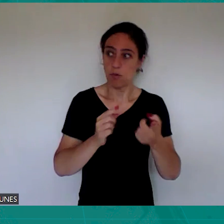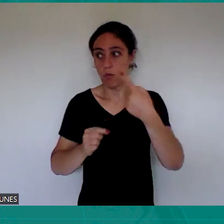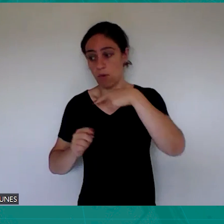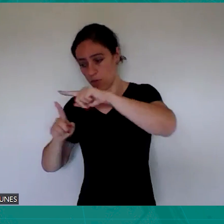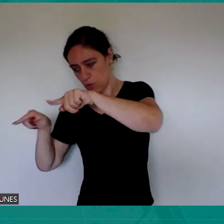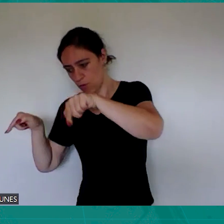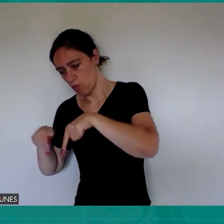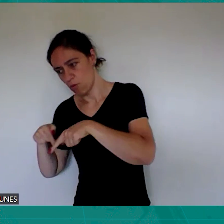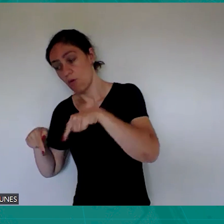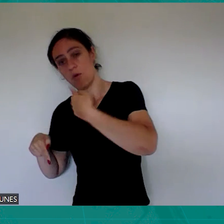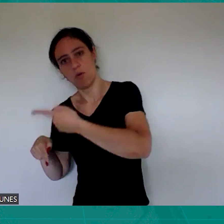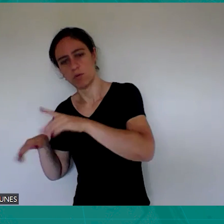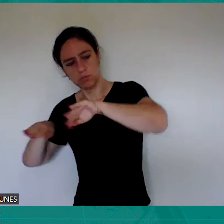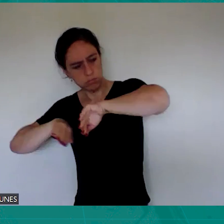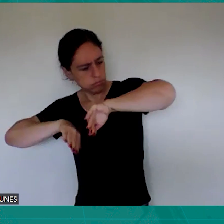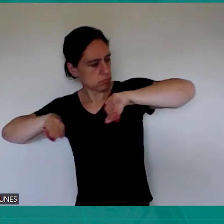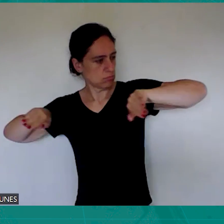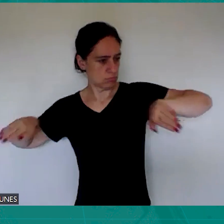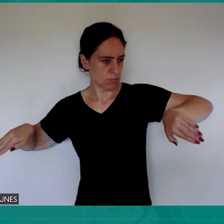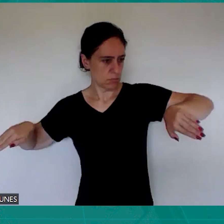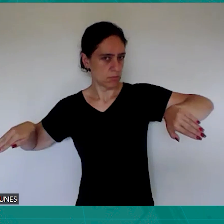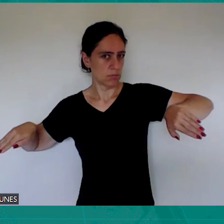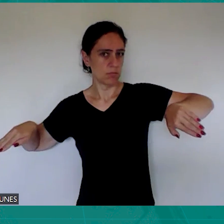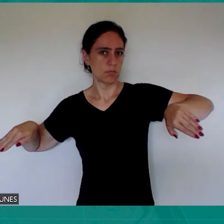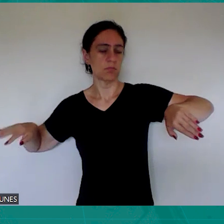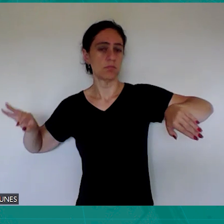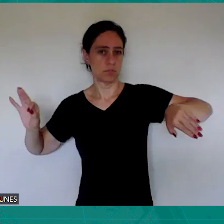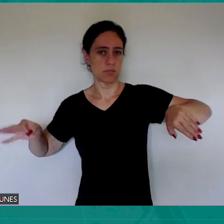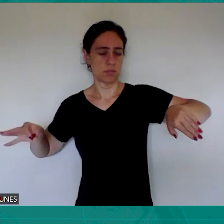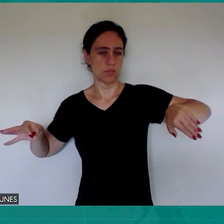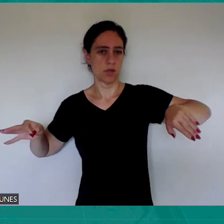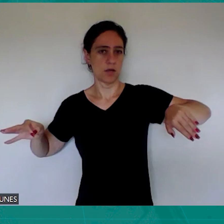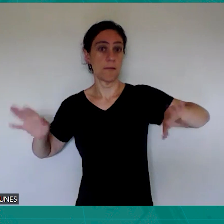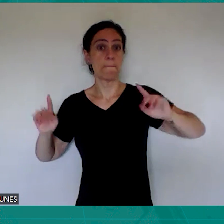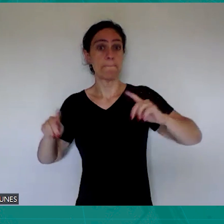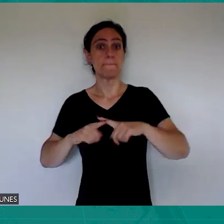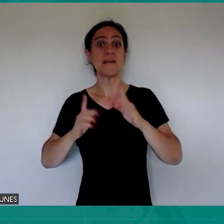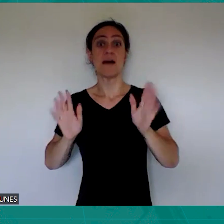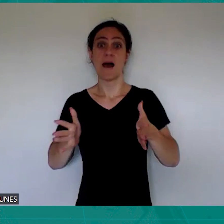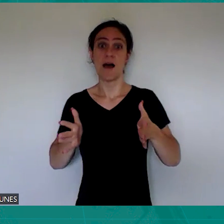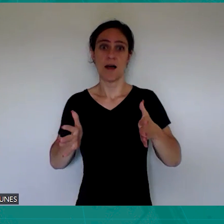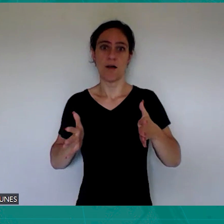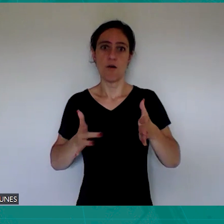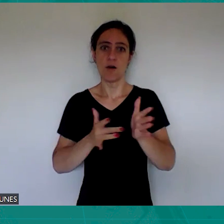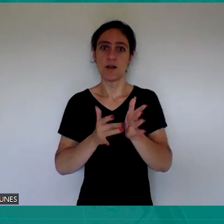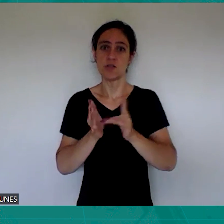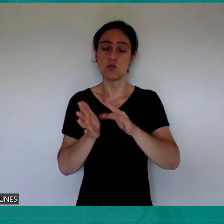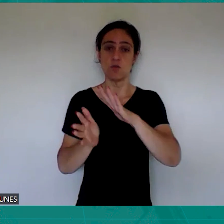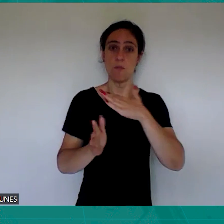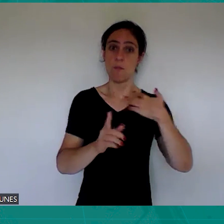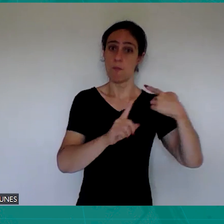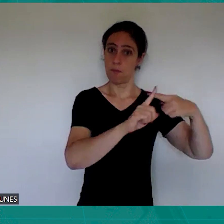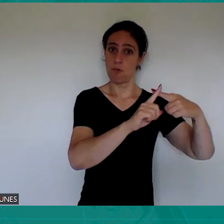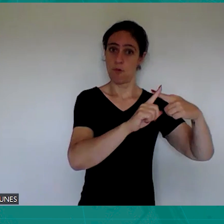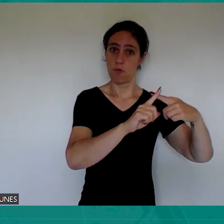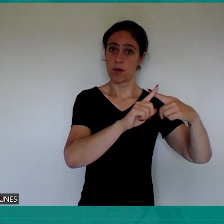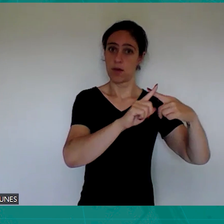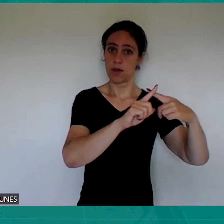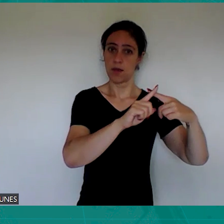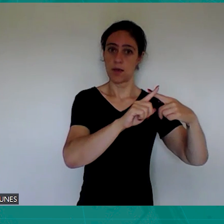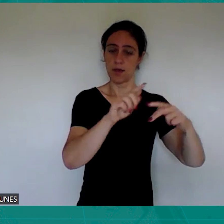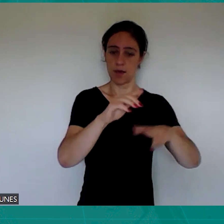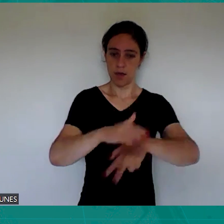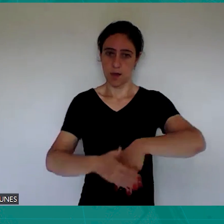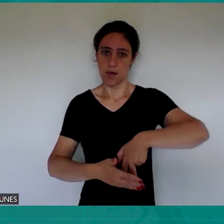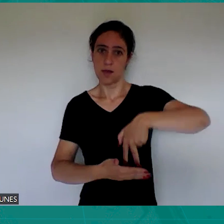eu não estaria com o Senhor Jesus. Mas agora, se Ele for e mandar outro Consolador, o Espírito da